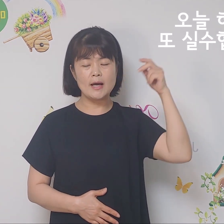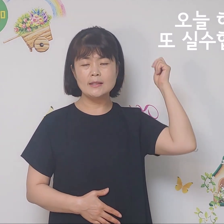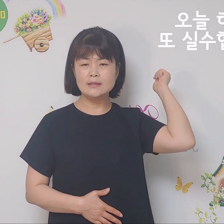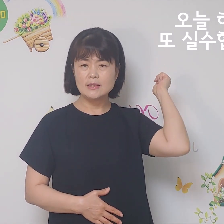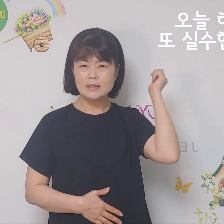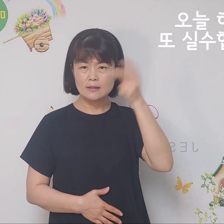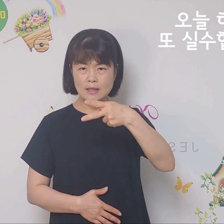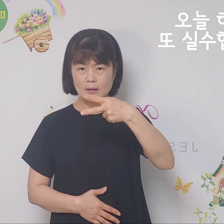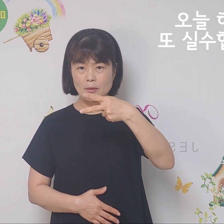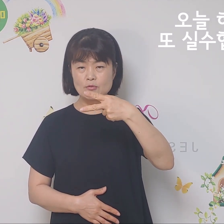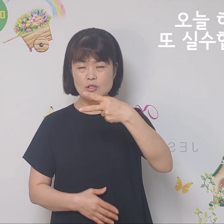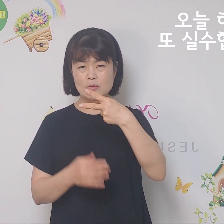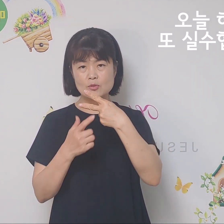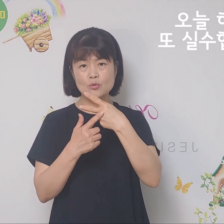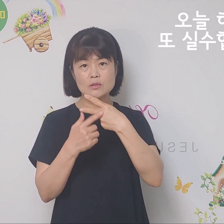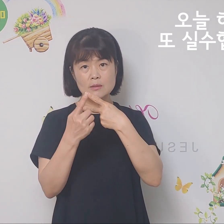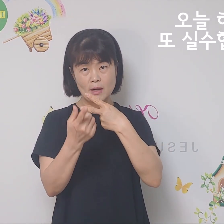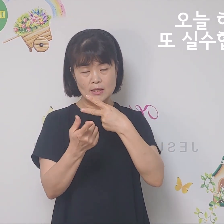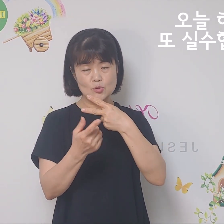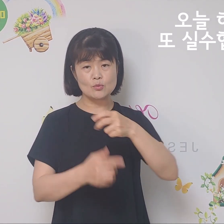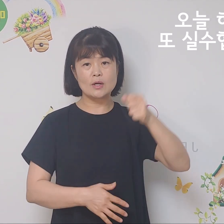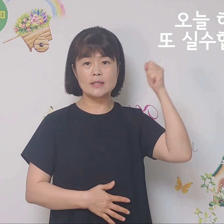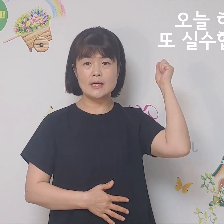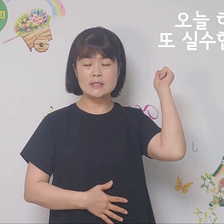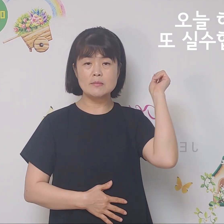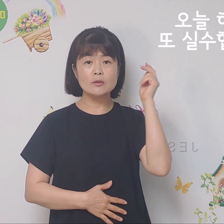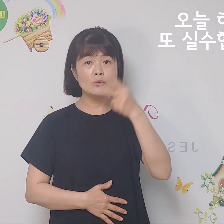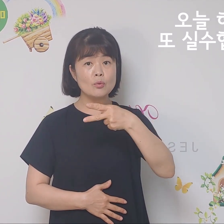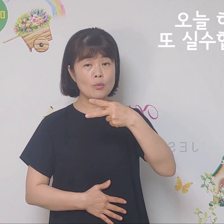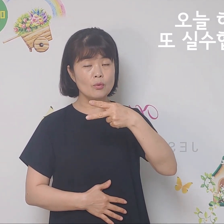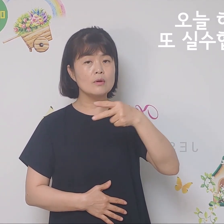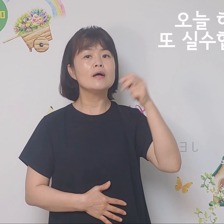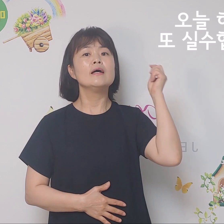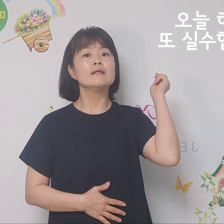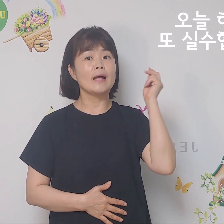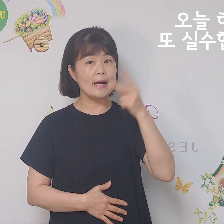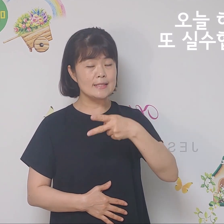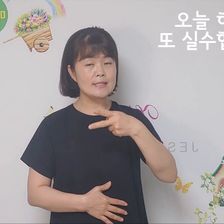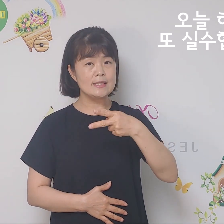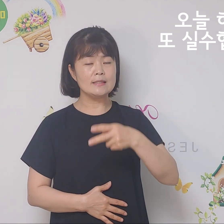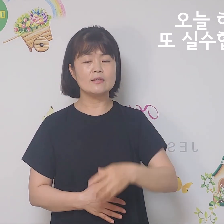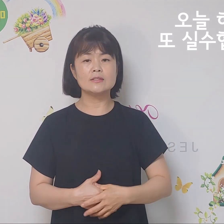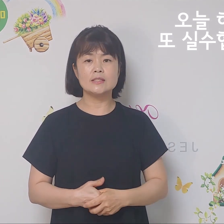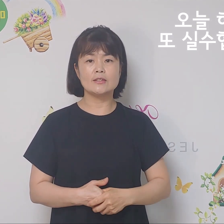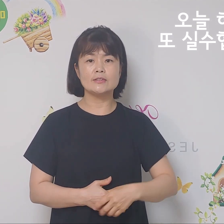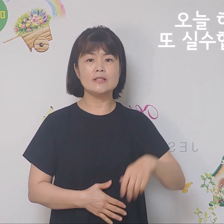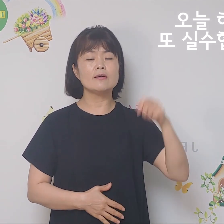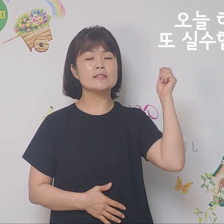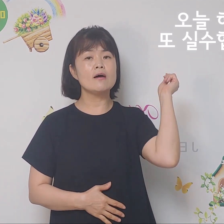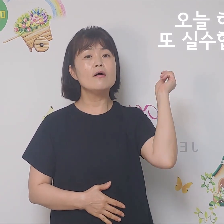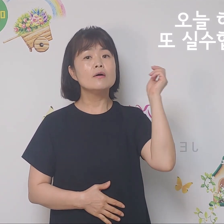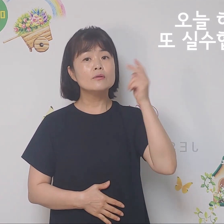V만 딱 펴주시면 손등이 바깥쪽으로 가게 하시면 또 다시 이런 뜻이거든요. 그래서